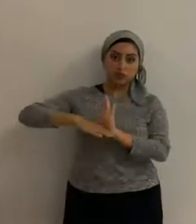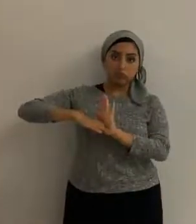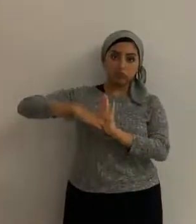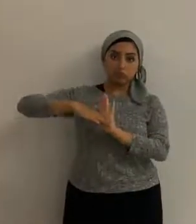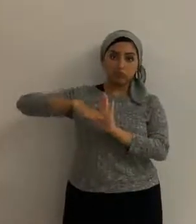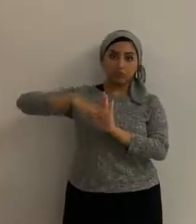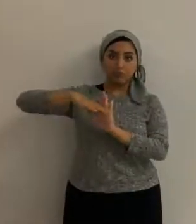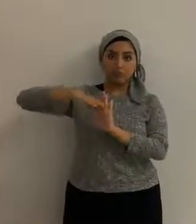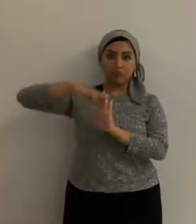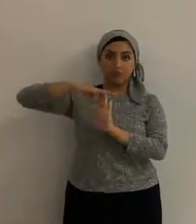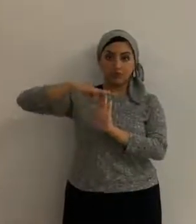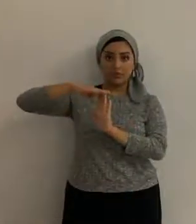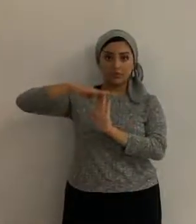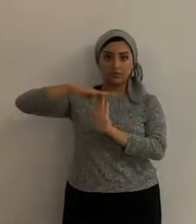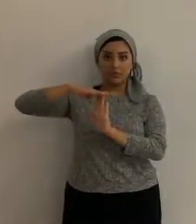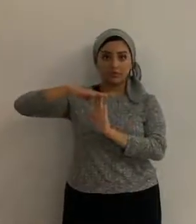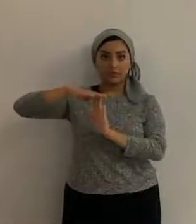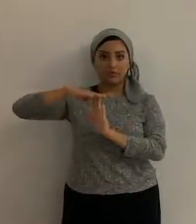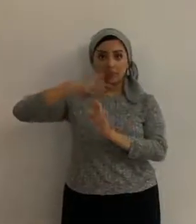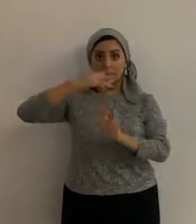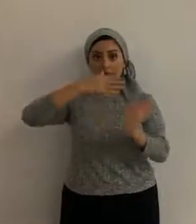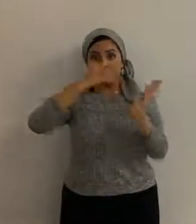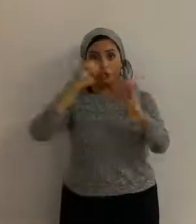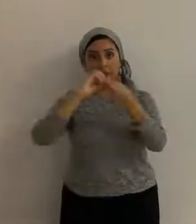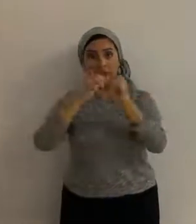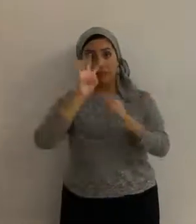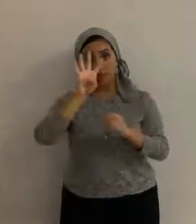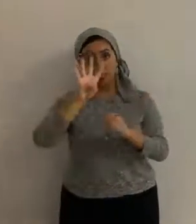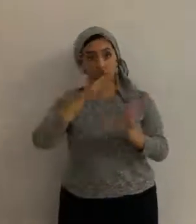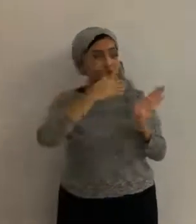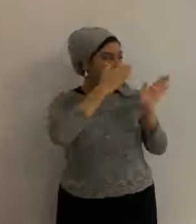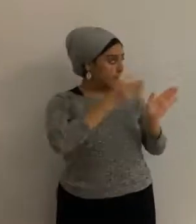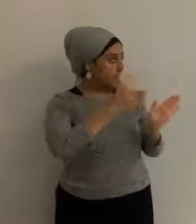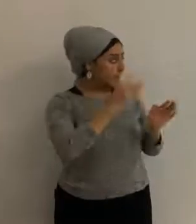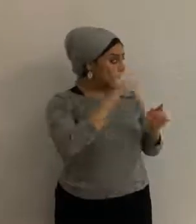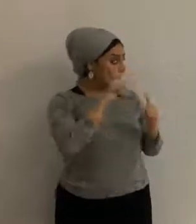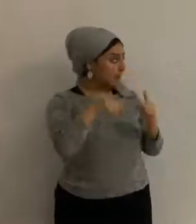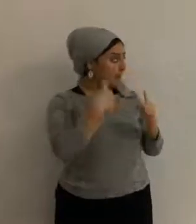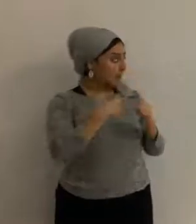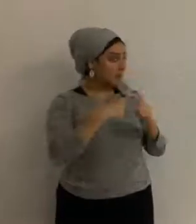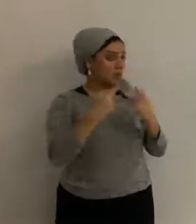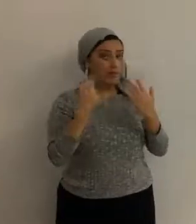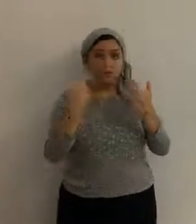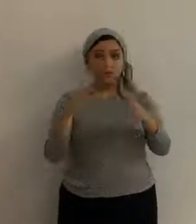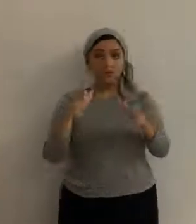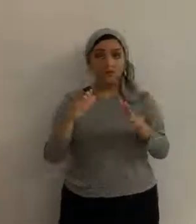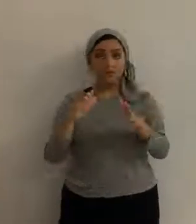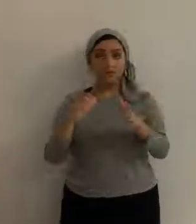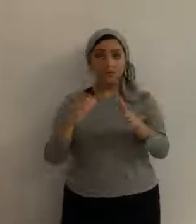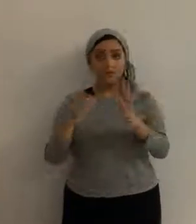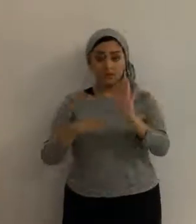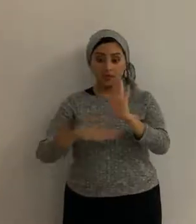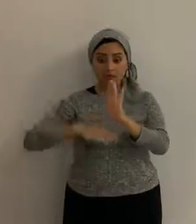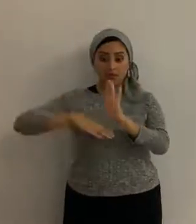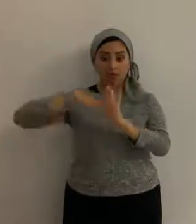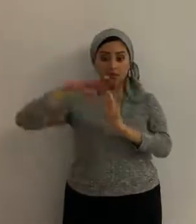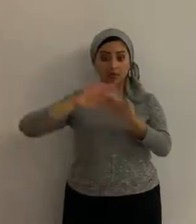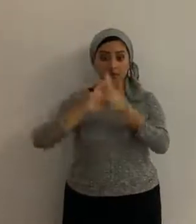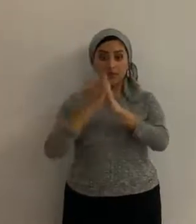del armado. En el número 4, ya después de haber colado y que alcanzó cierta dureza el concreto,